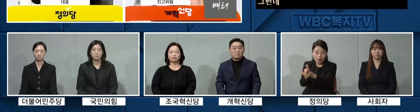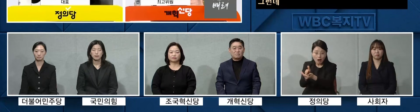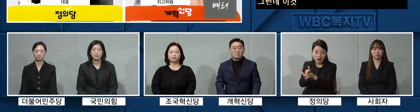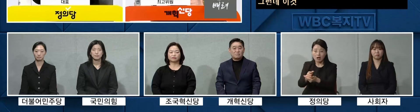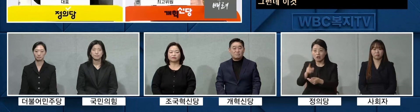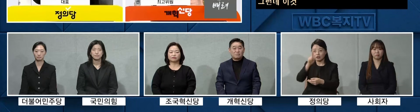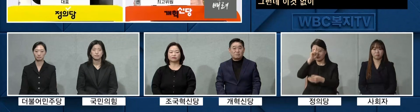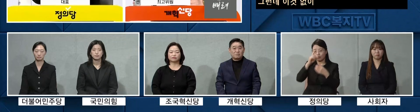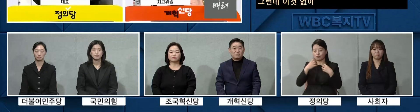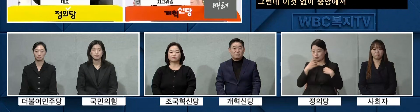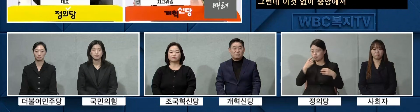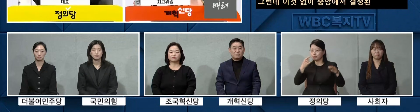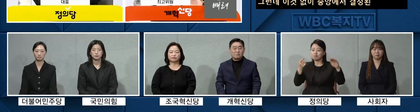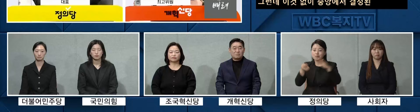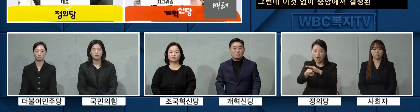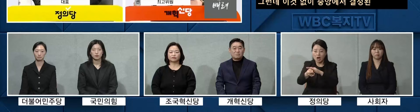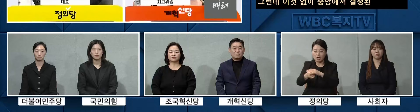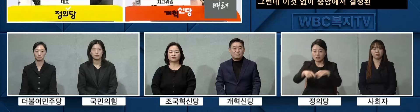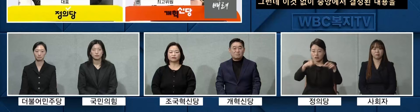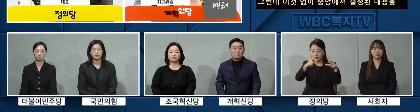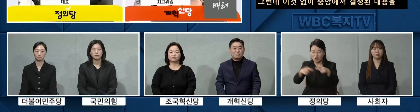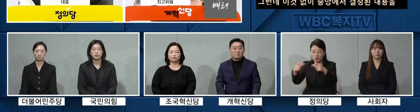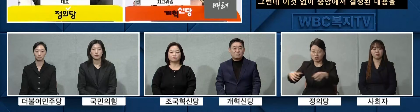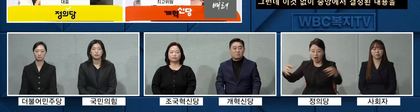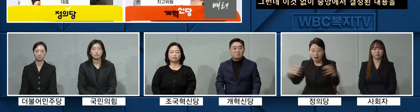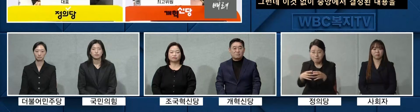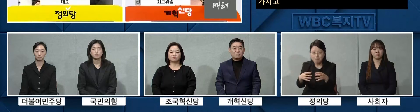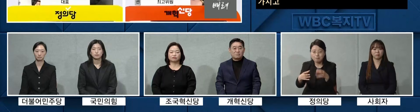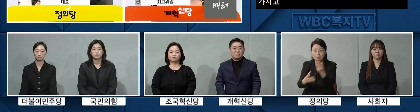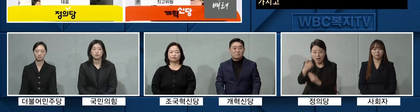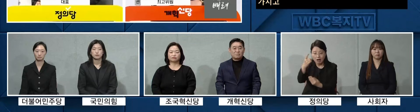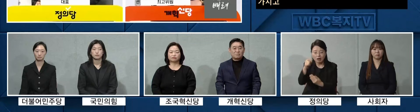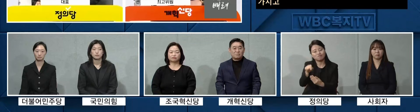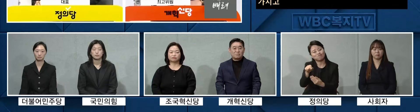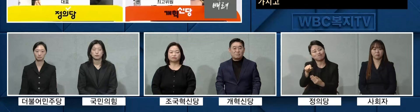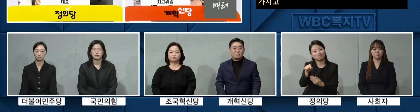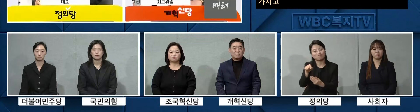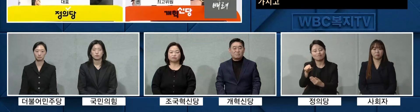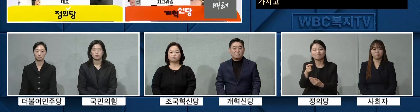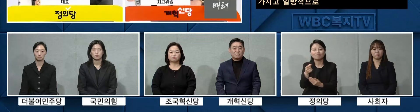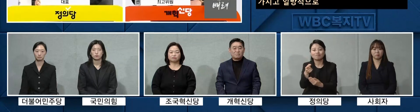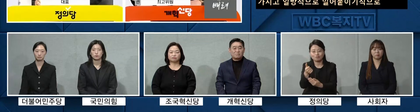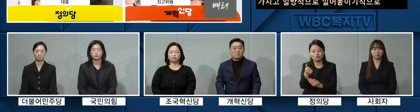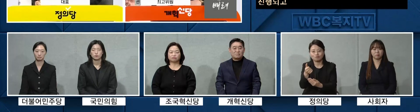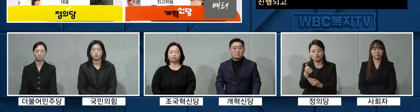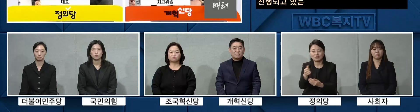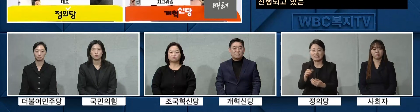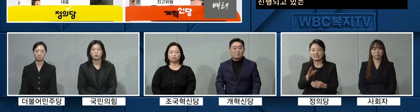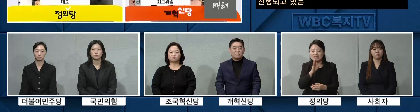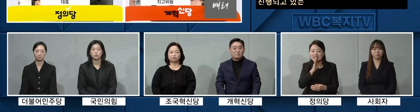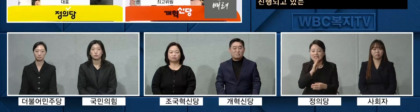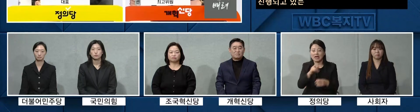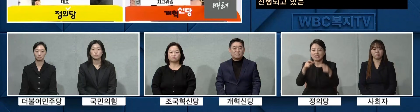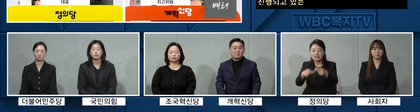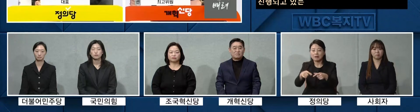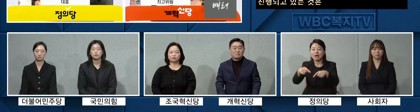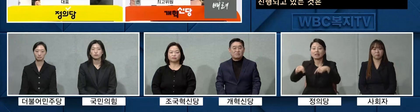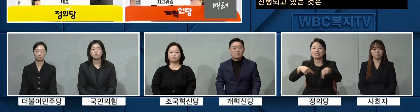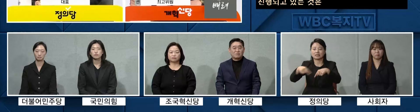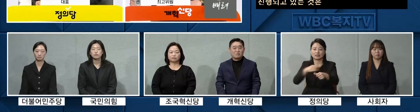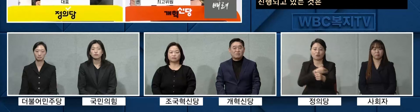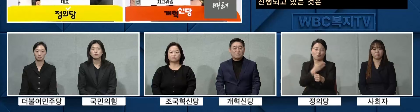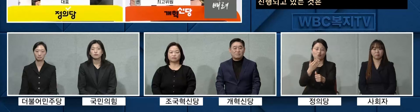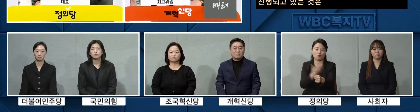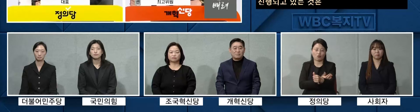결정된 내용을 가지고 일방적으로 밀어붙이기 식으로 진행되고 있는 것은 실제 지방자치라든가 지방자치권을